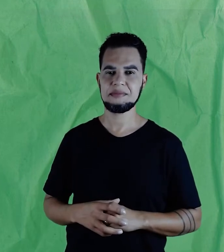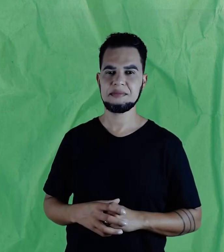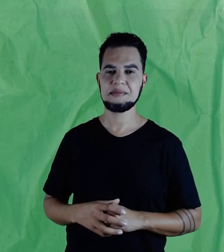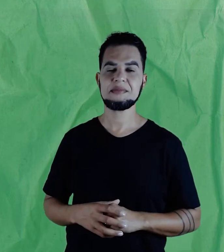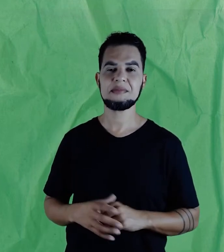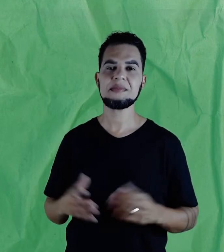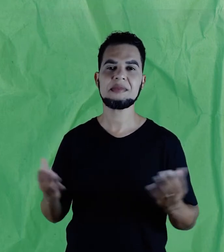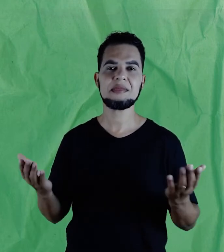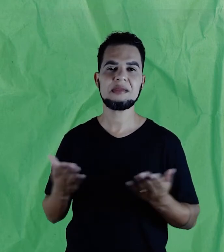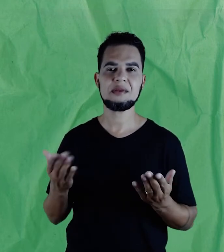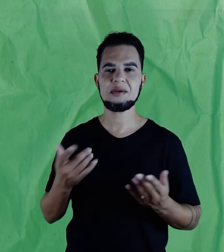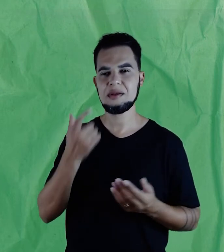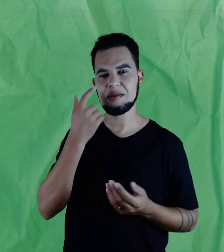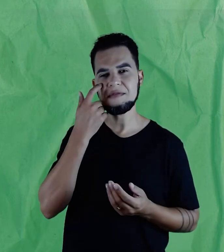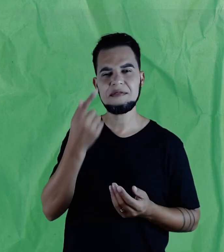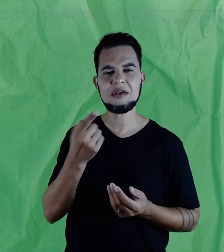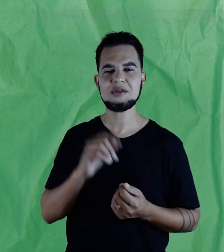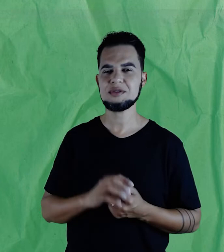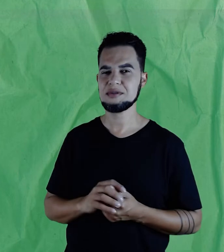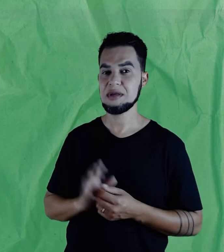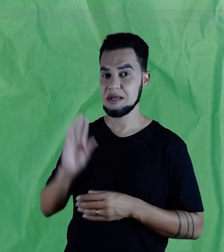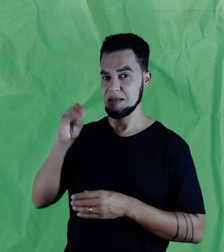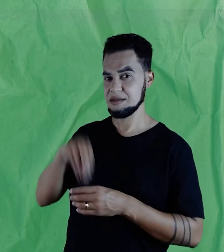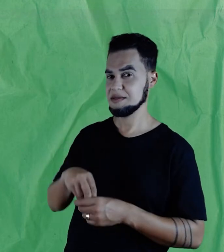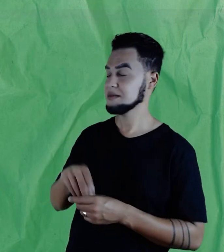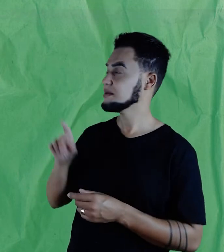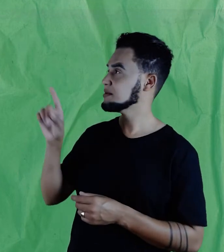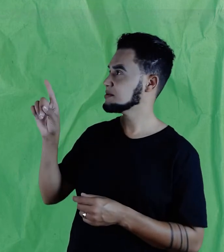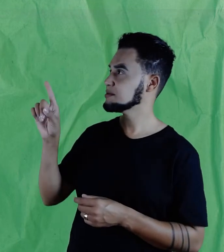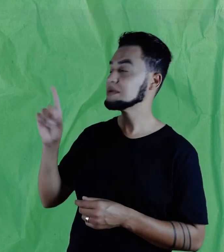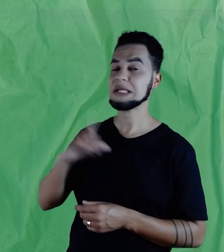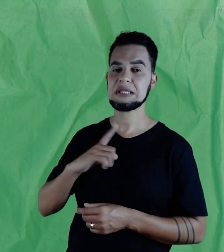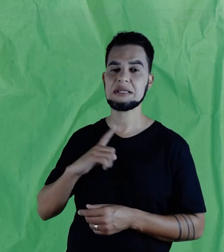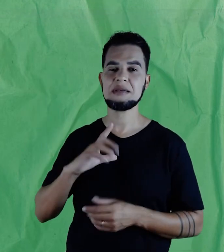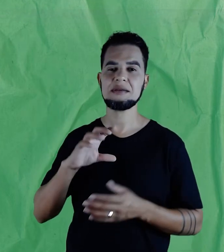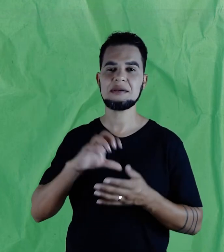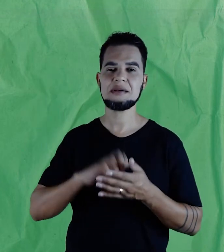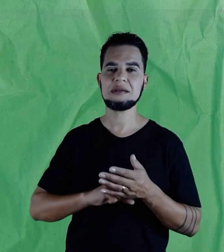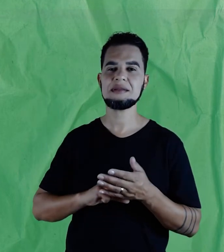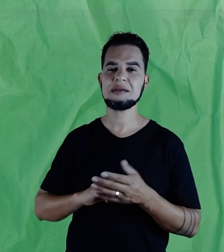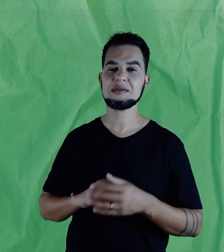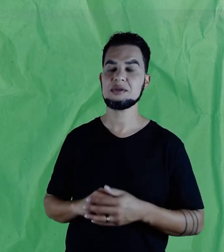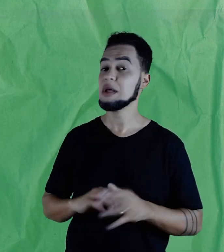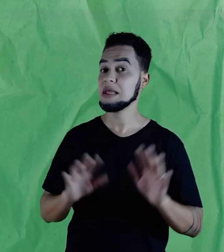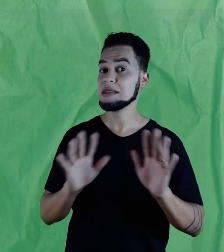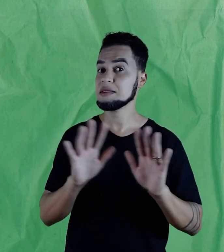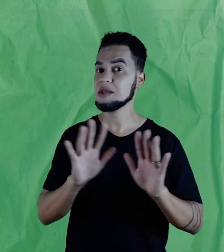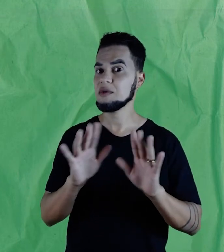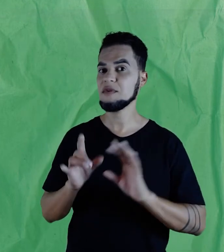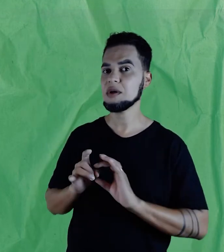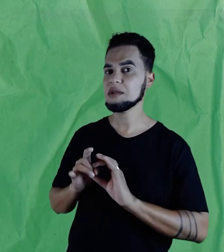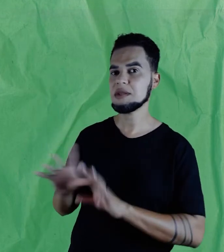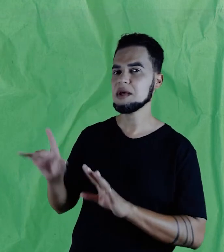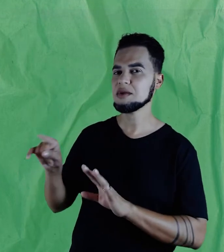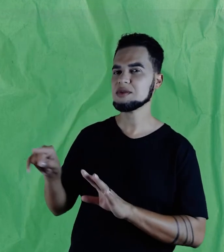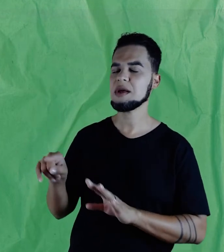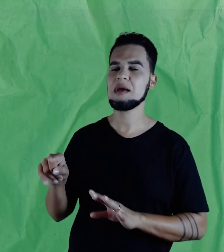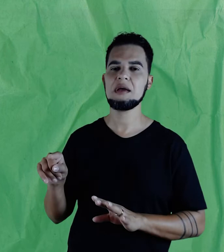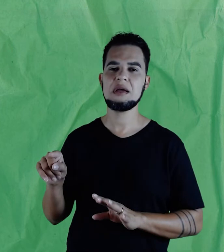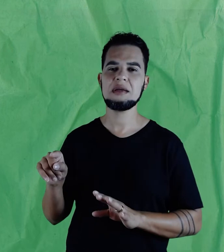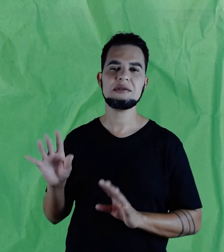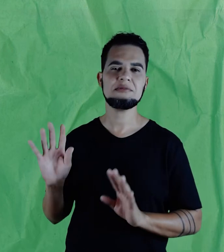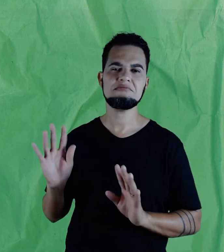Agora, gente, olha só. Dentro do meu container eu tenho o meu cadastro e eu não vou deixar ele mais como Touchable